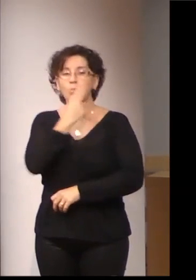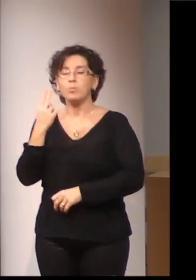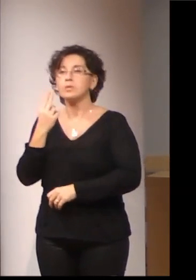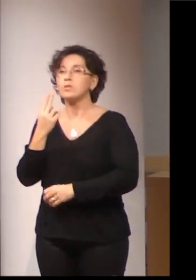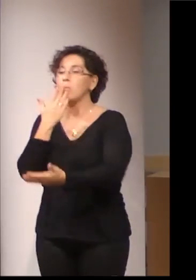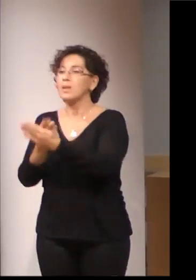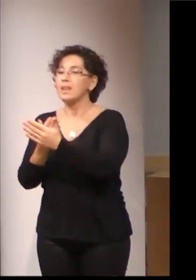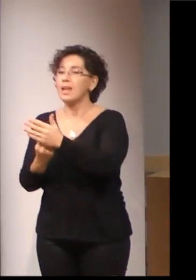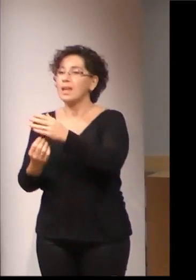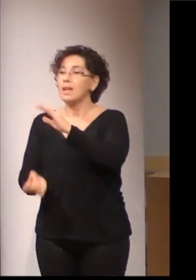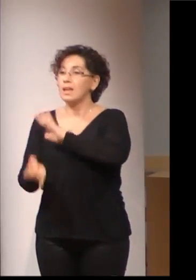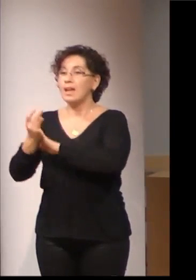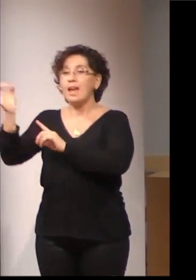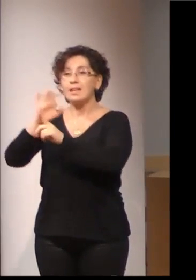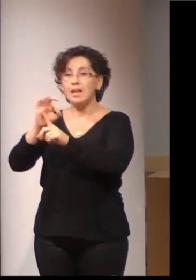más 2.